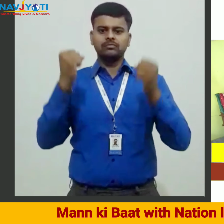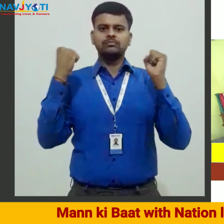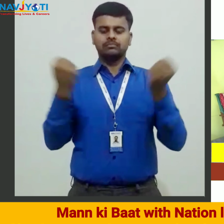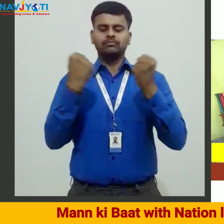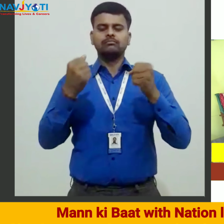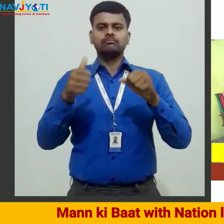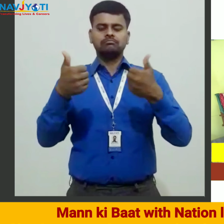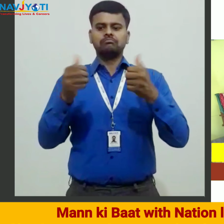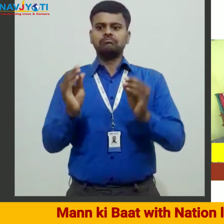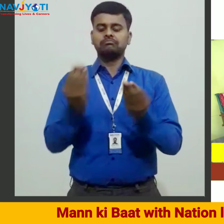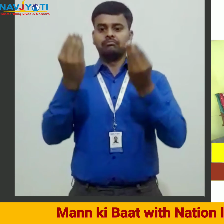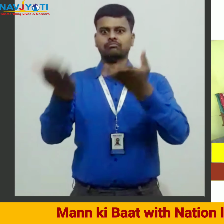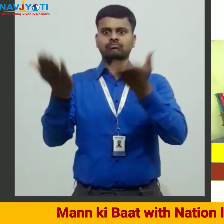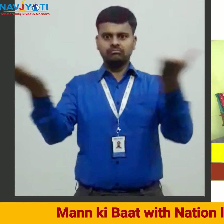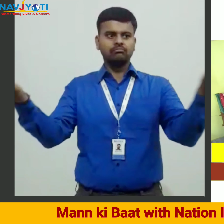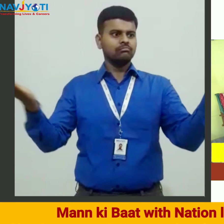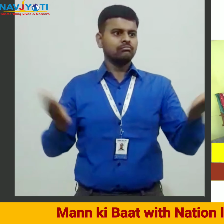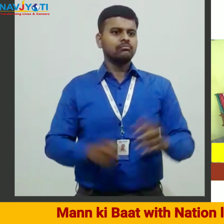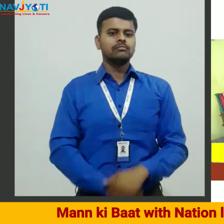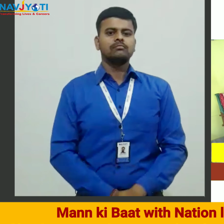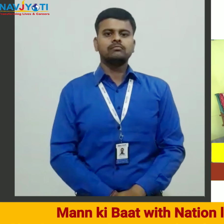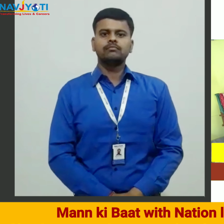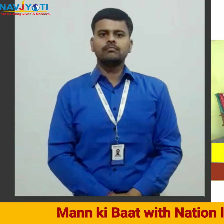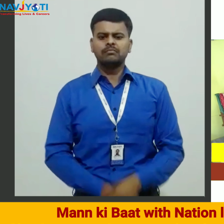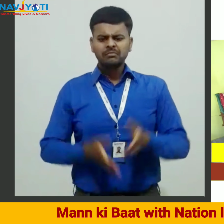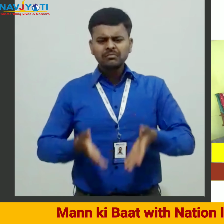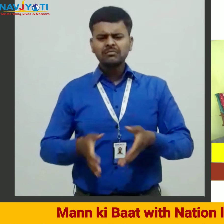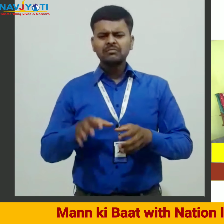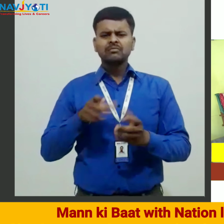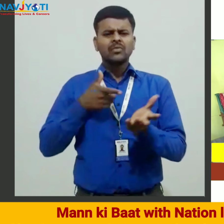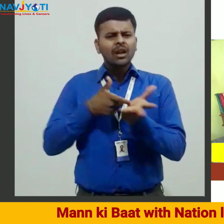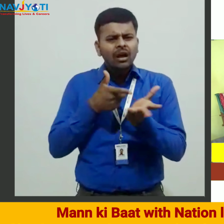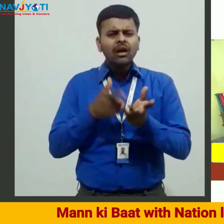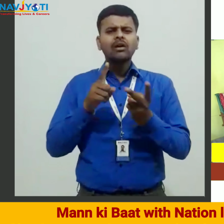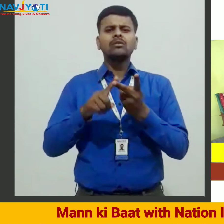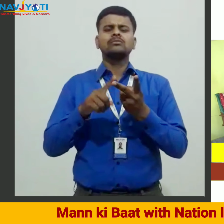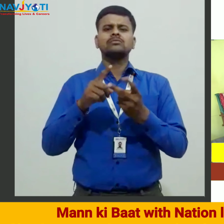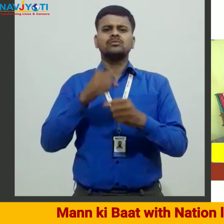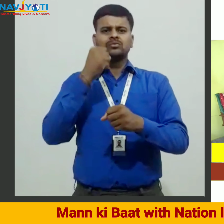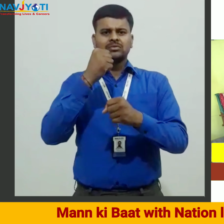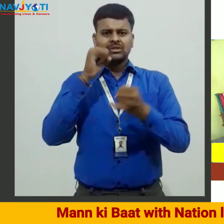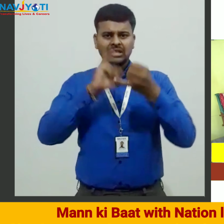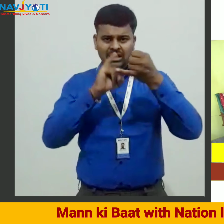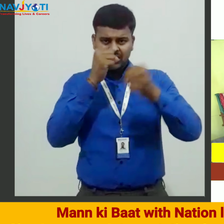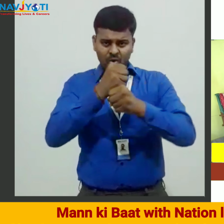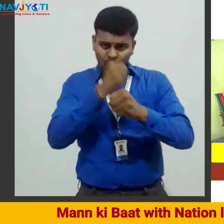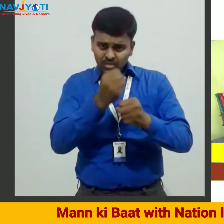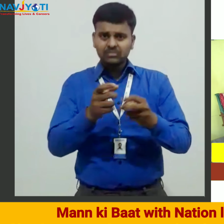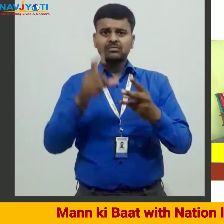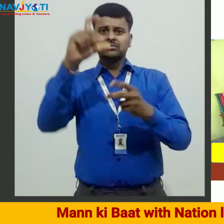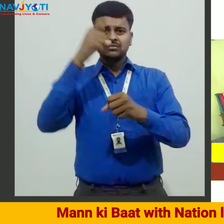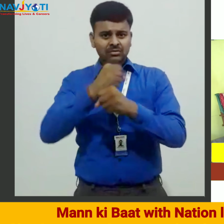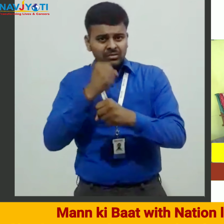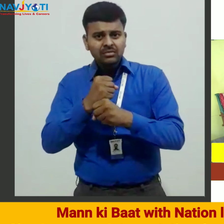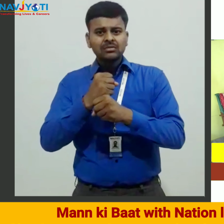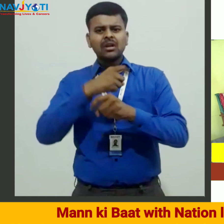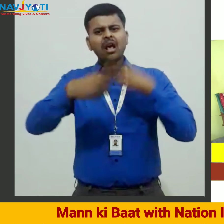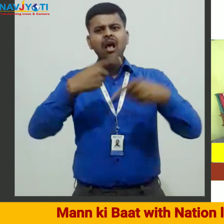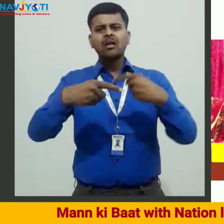और मैं हमारे देश की राज्य सरकारों की भी इस बात के लिए प्रशंसा करूंगा कि वो